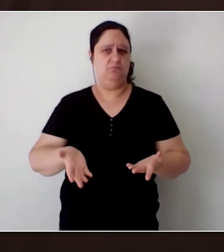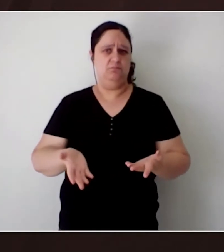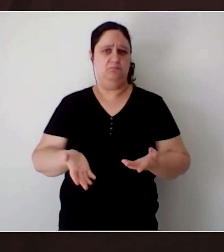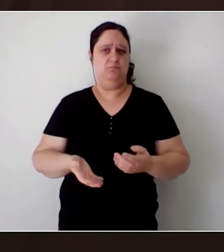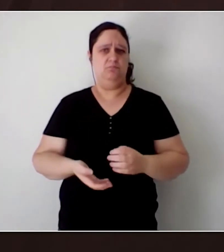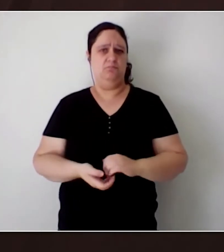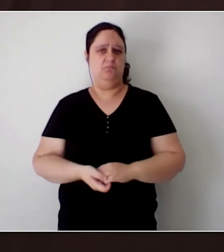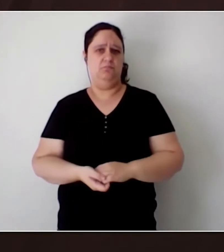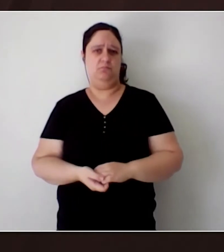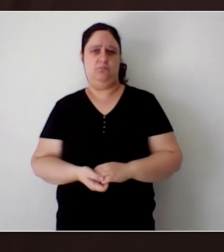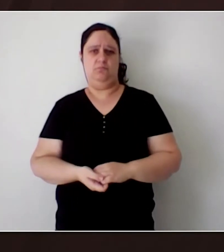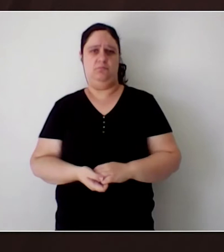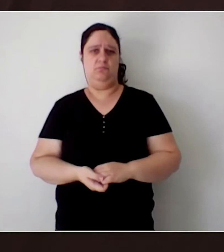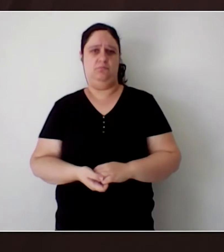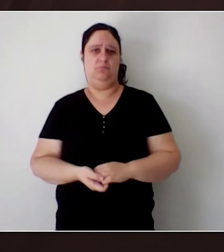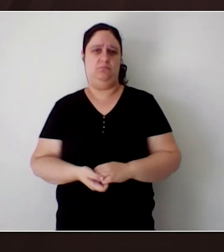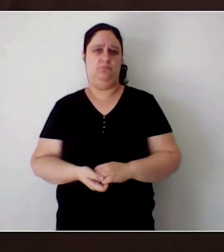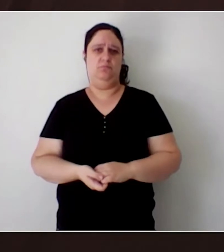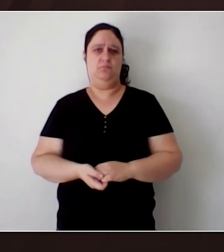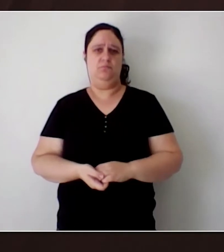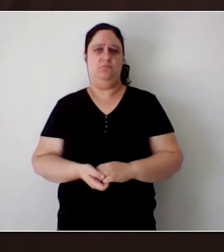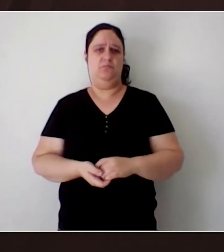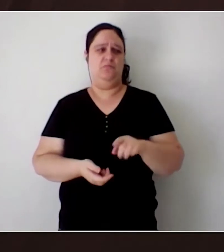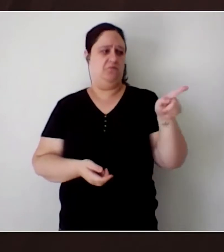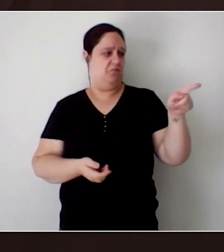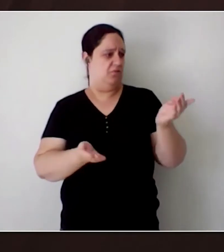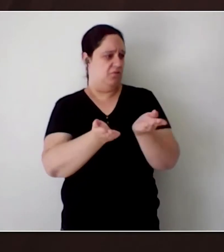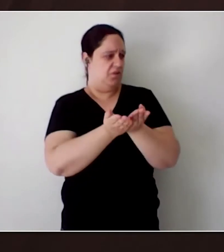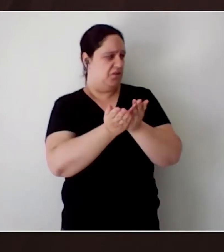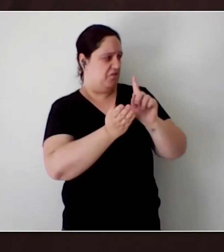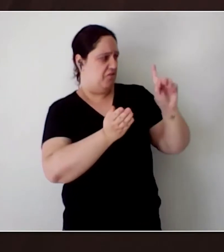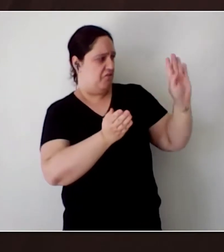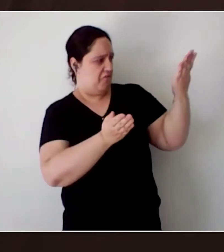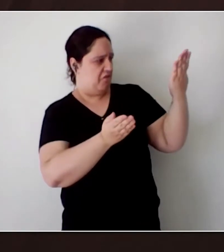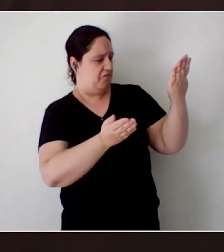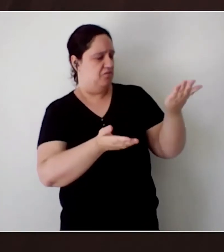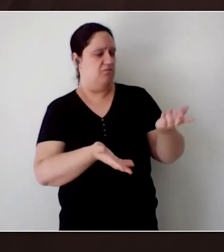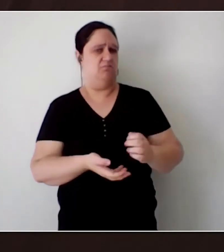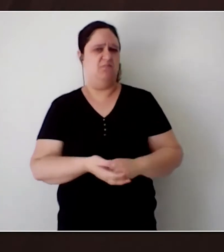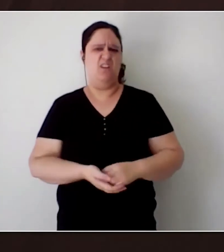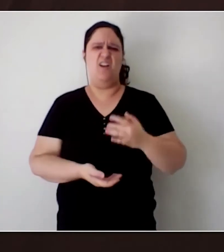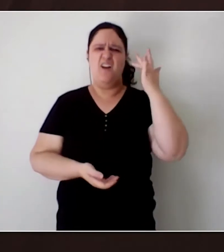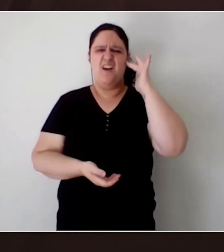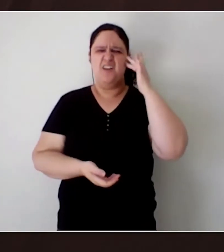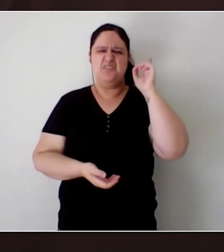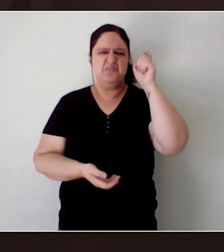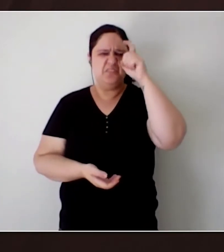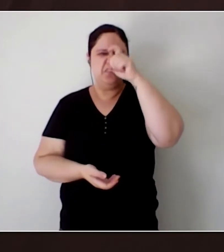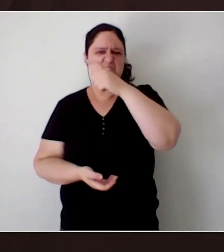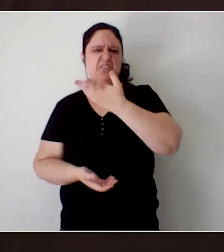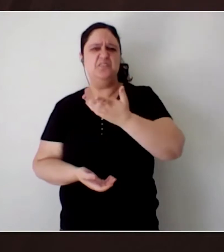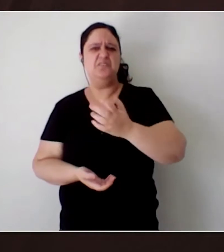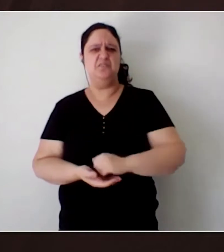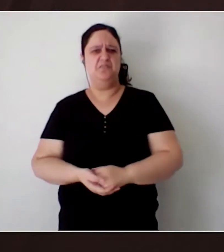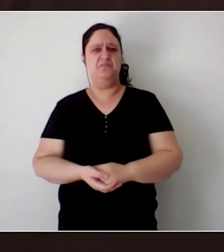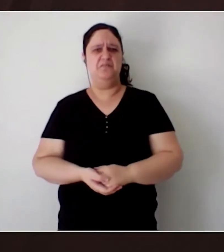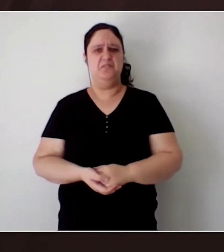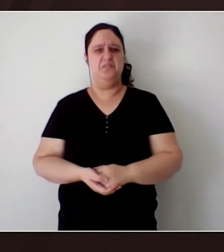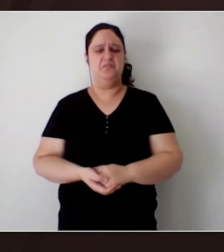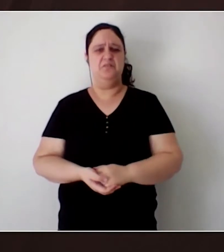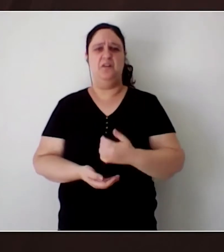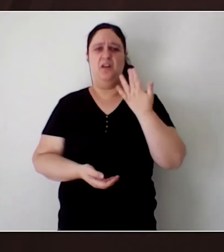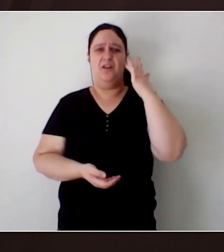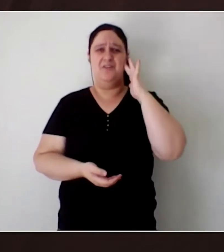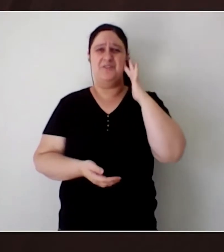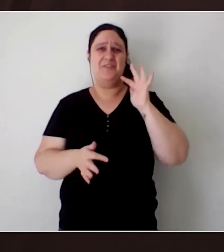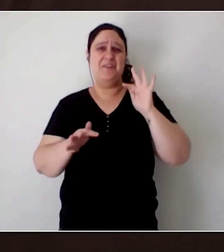difícil, não é? Acho muito difícil ocorrer. Eu acho que não é meramente uma interpretação tão simples, que é